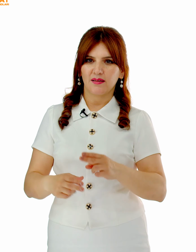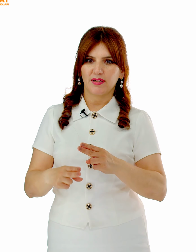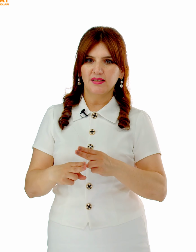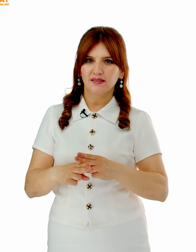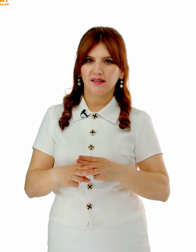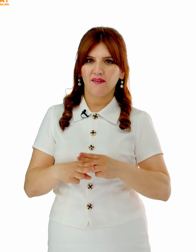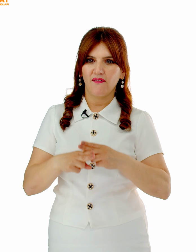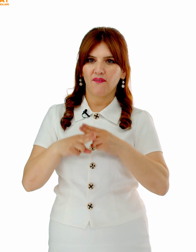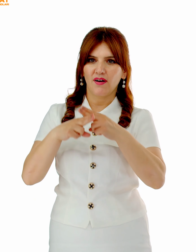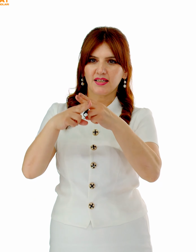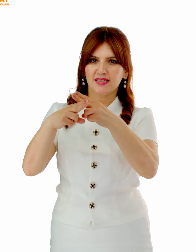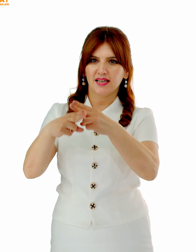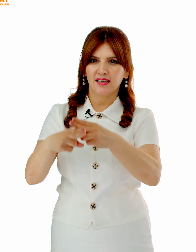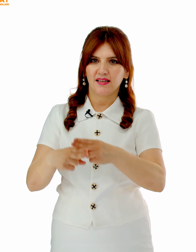Qaytaraman. Vokzal.